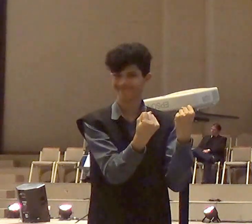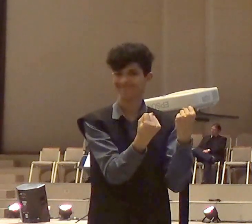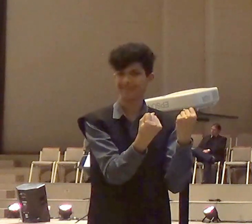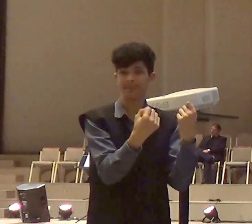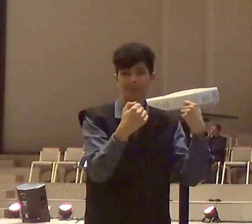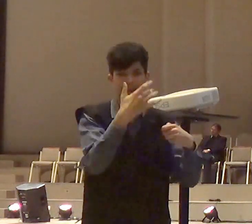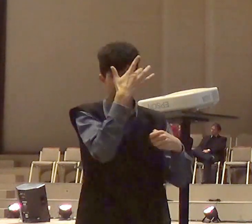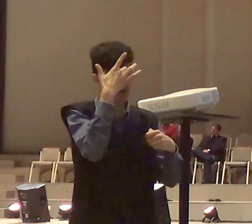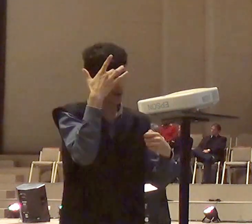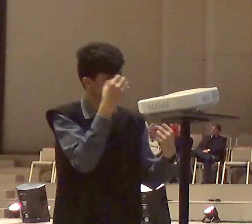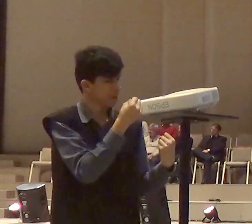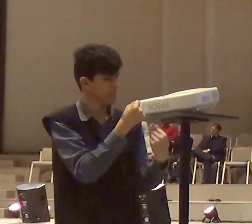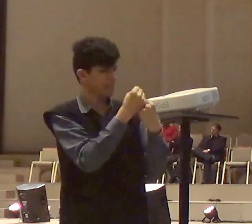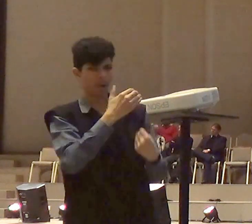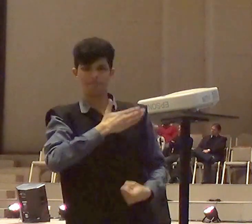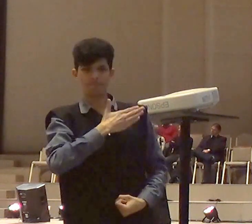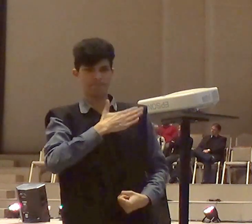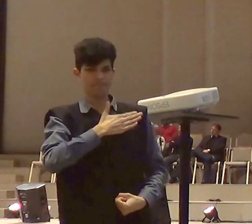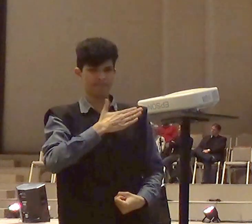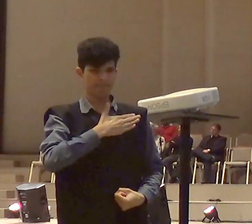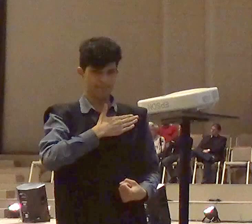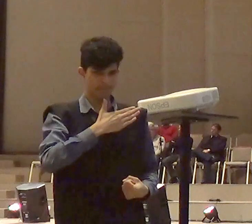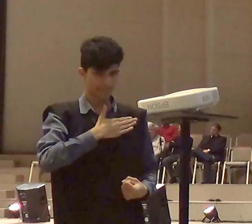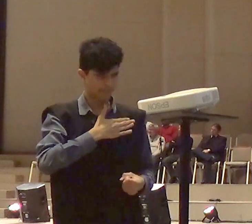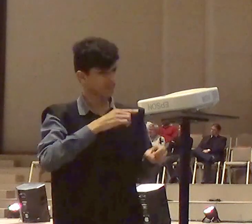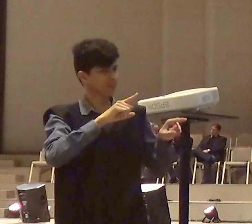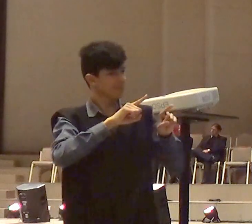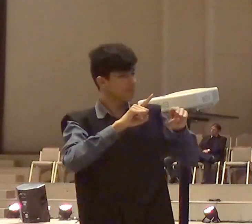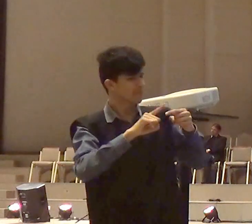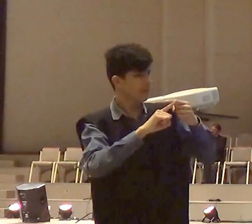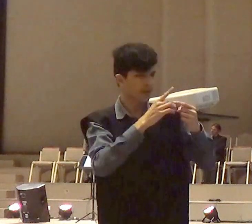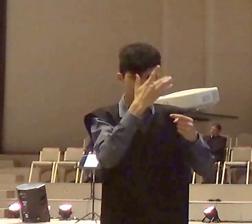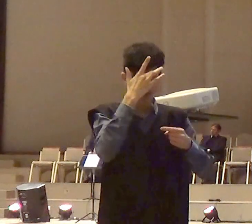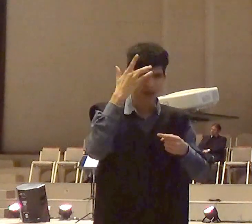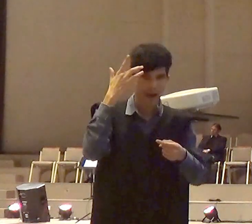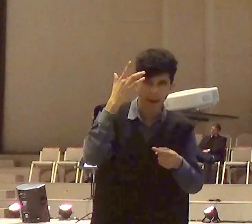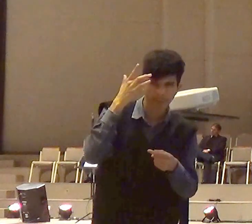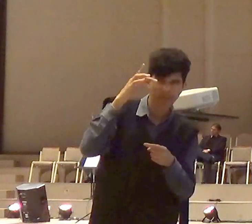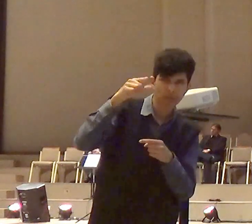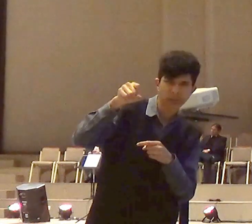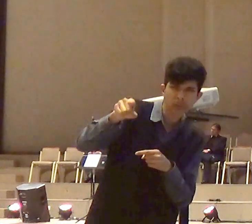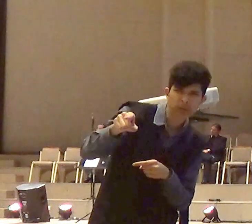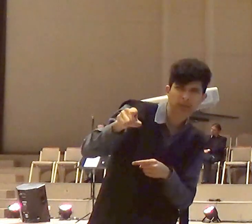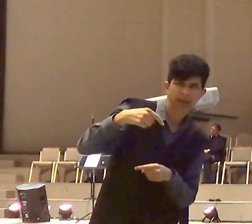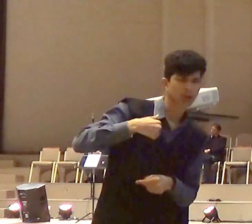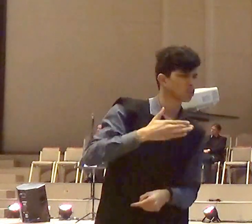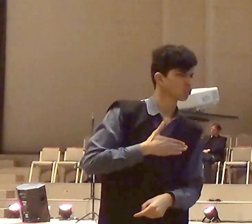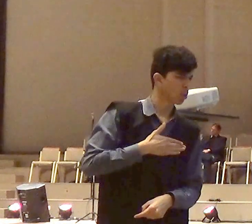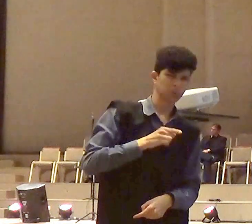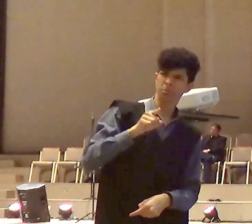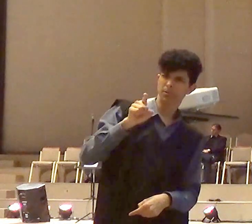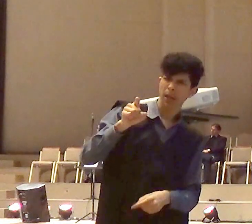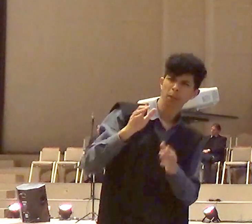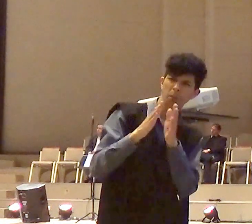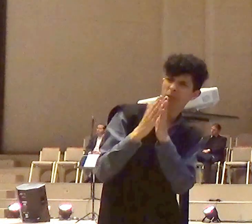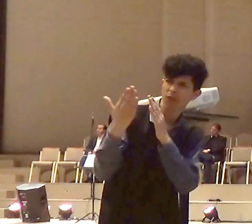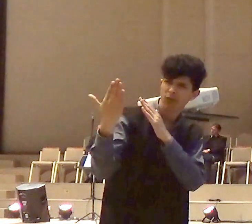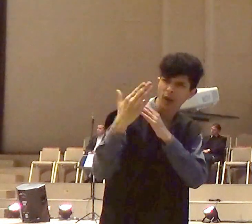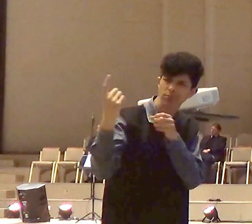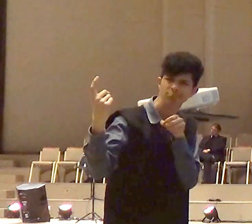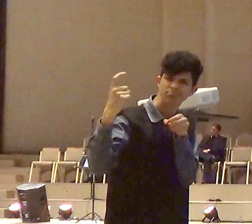precisamos trazer para perto pessoas que amamos para que a nossa loucura não pareça tão Insana